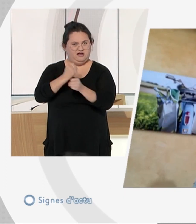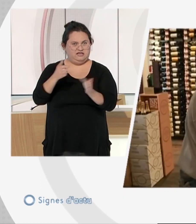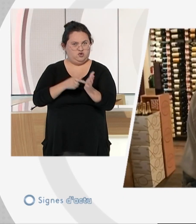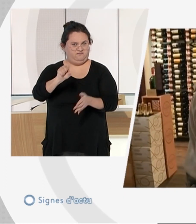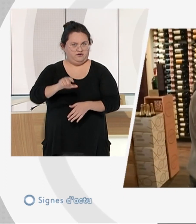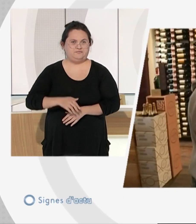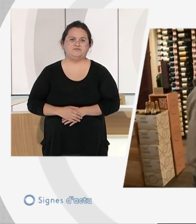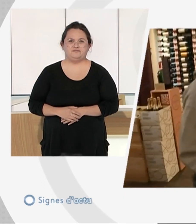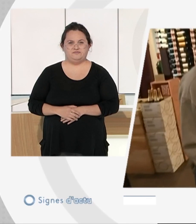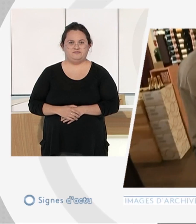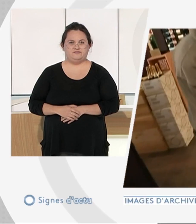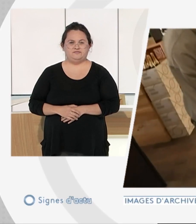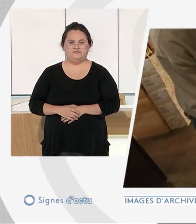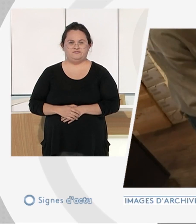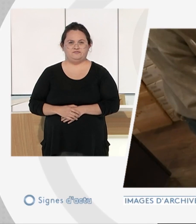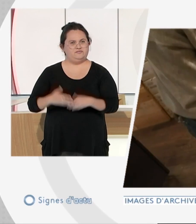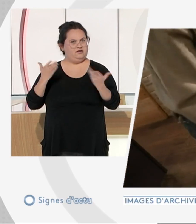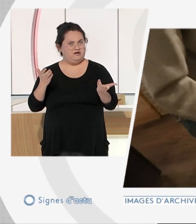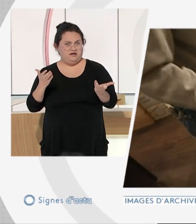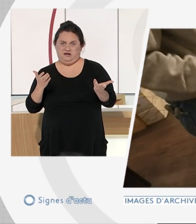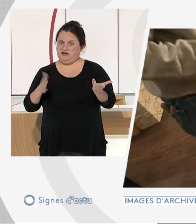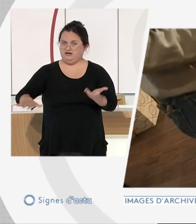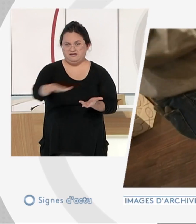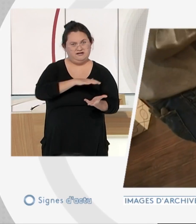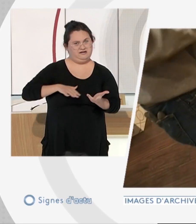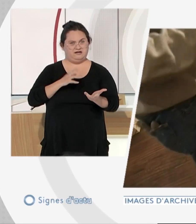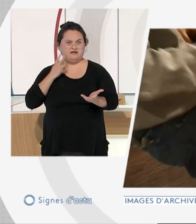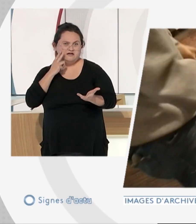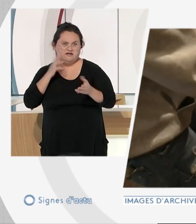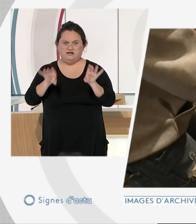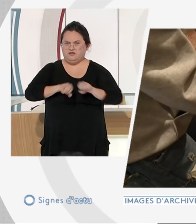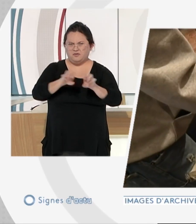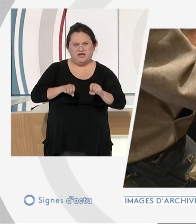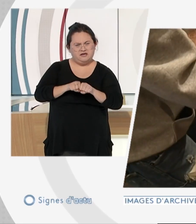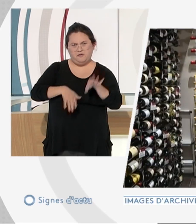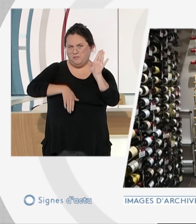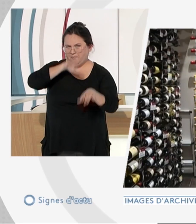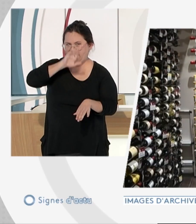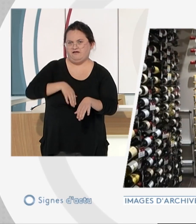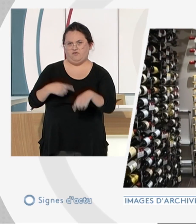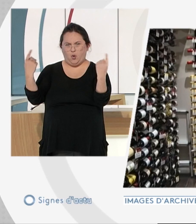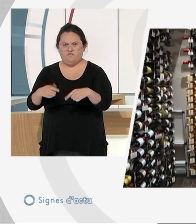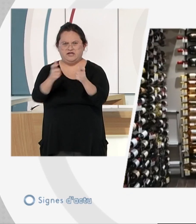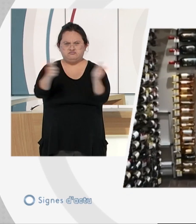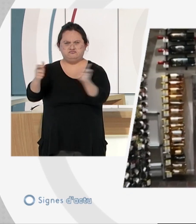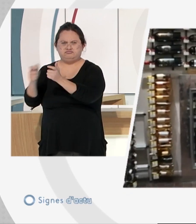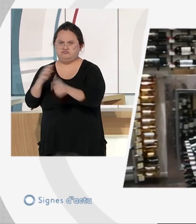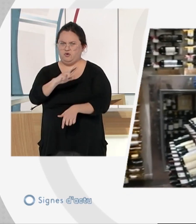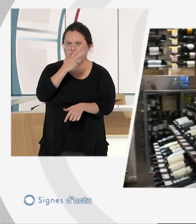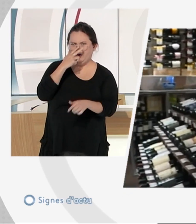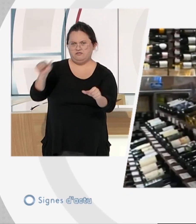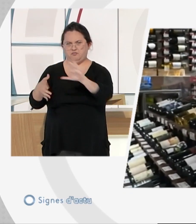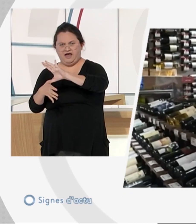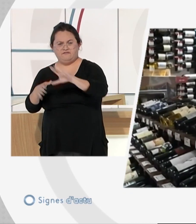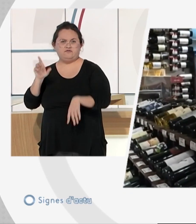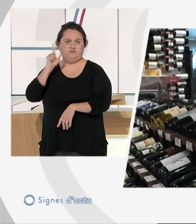seulement. La filière viticole, victime du conflit commercial entre Airbus et Boeing. En cause, les aides publiques